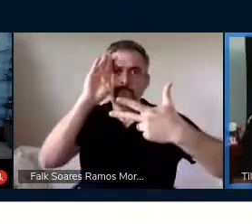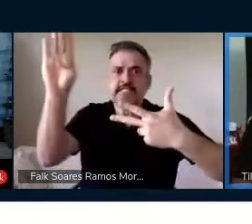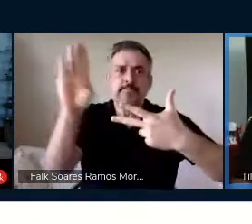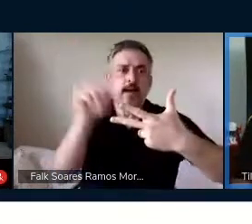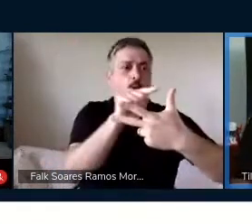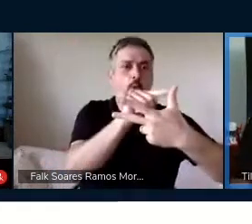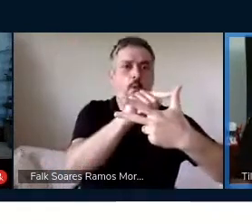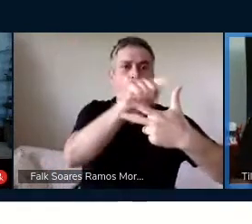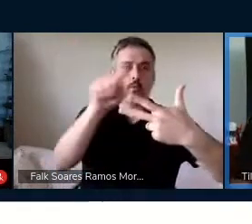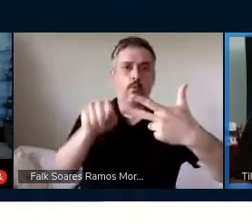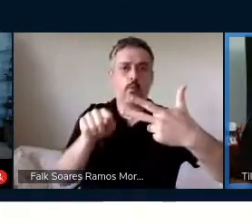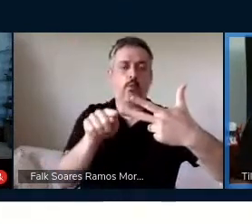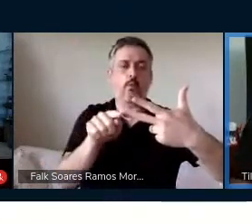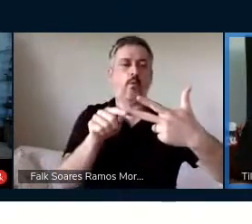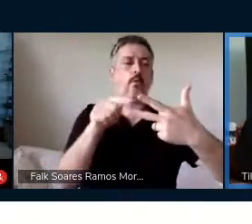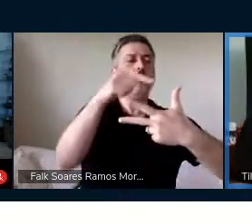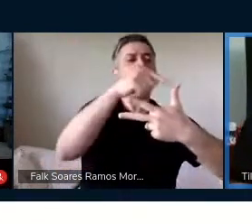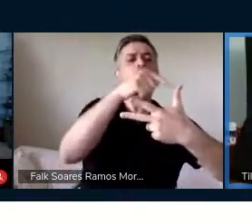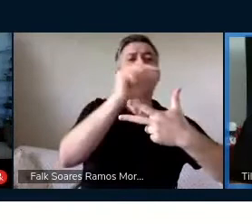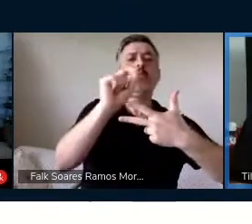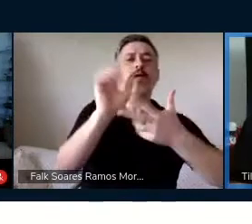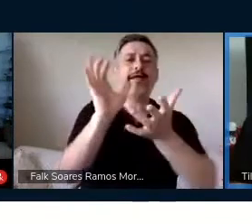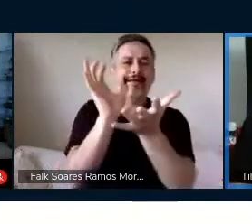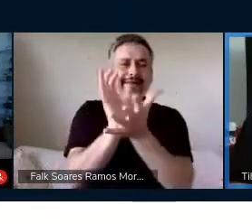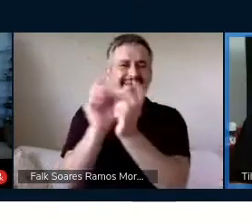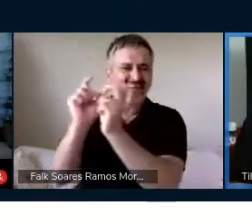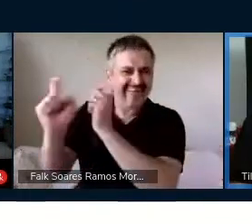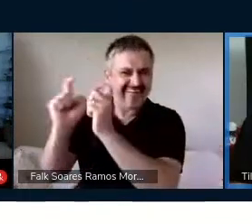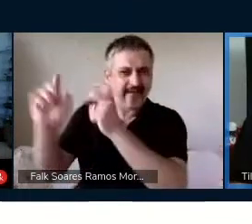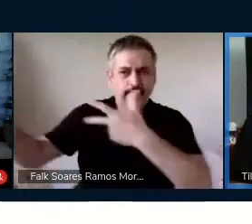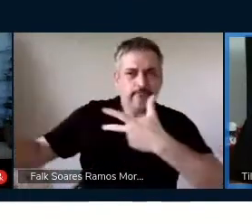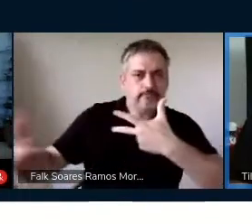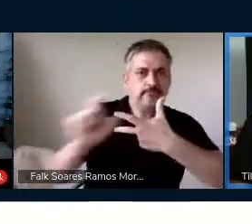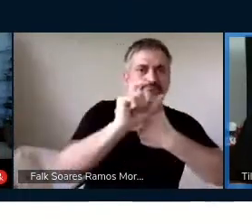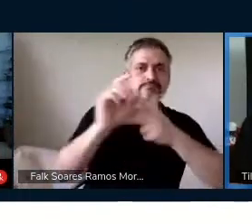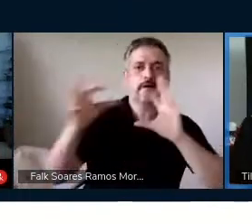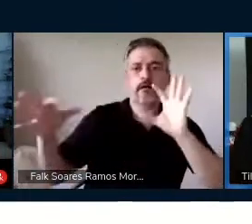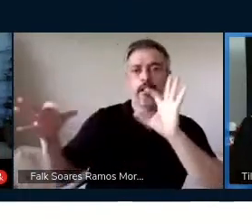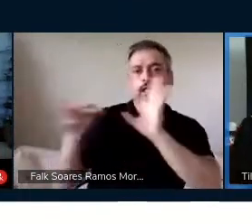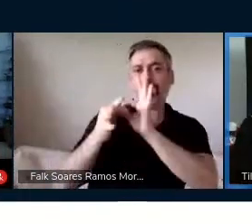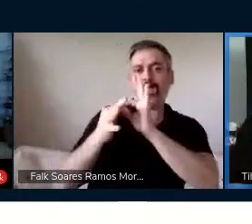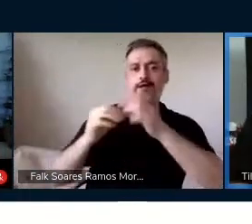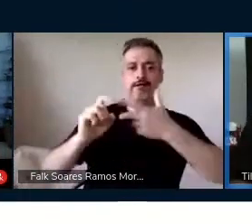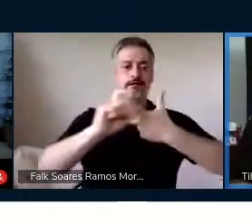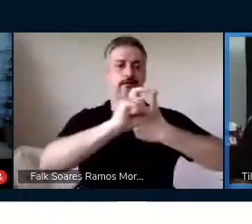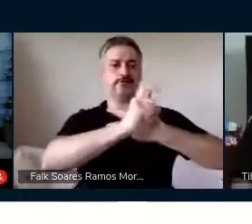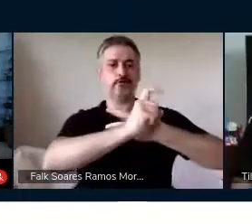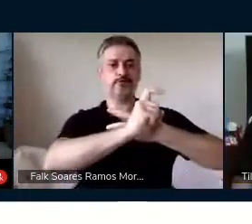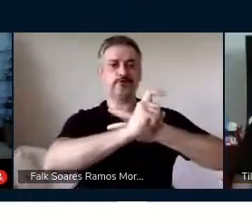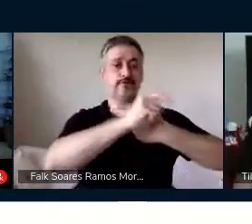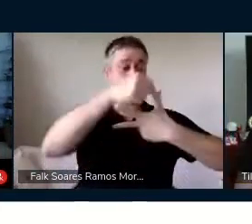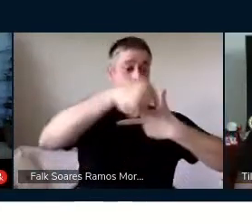os três poderes, que aí nós temos o executivo,